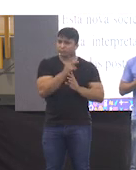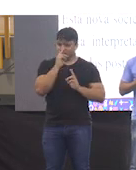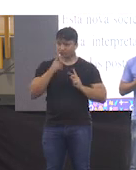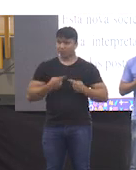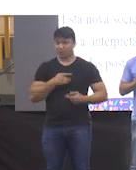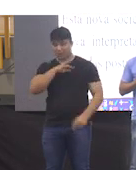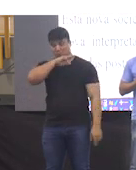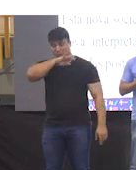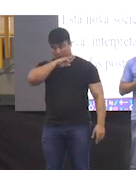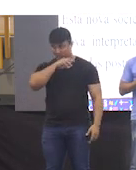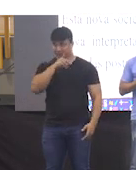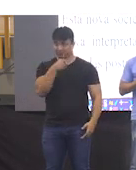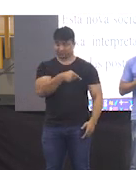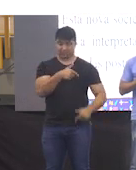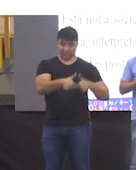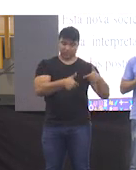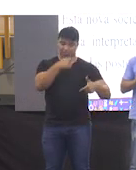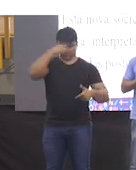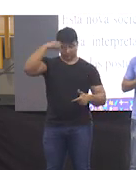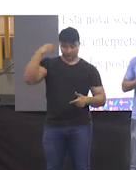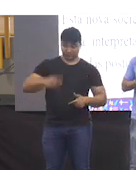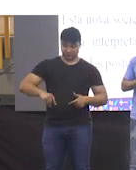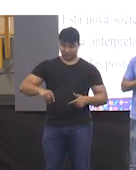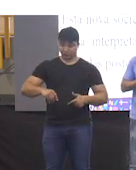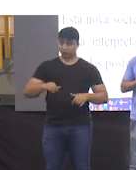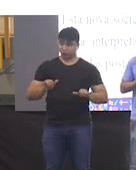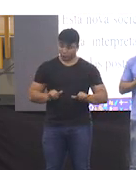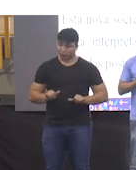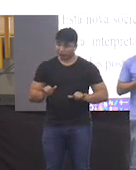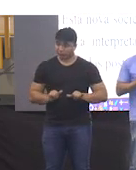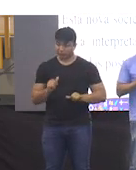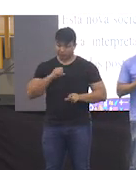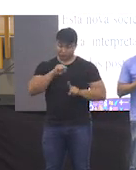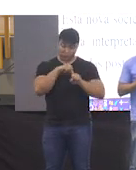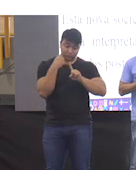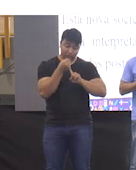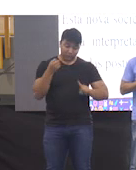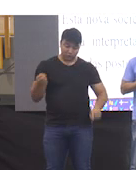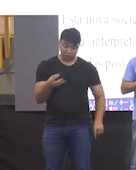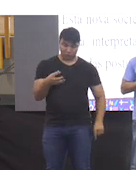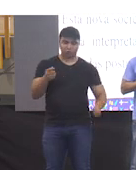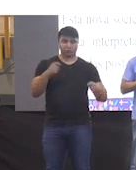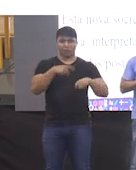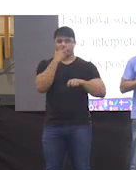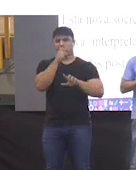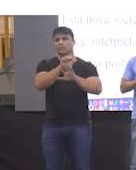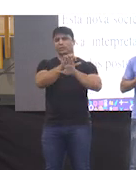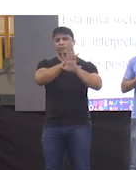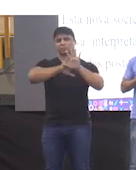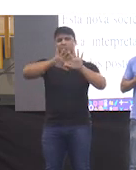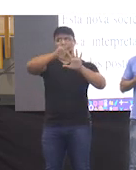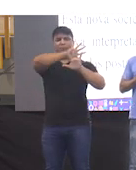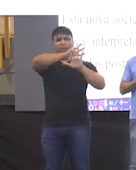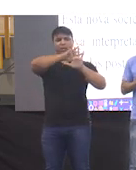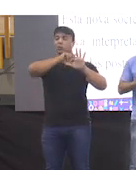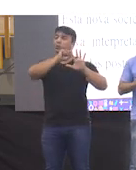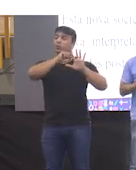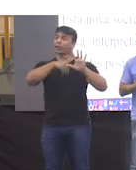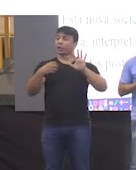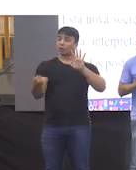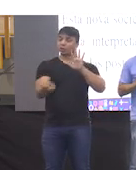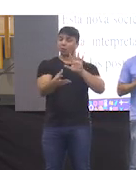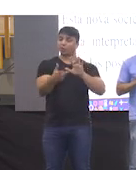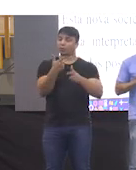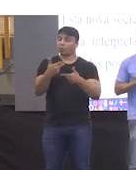subhumanas de trabalho. Esta nova sociedade serve de pano de fundo para uma nova